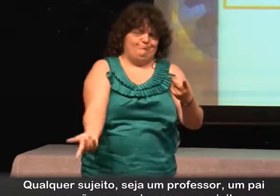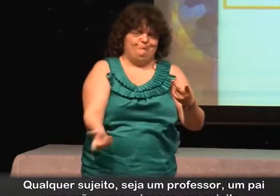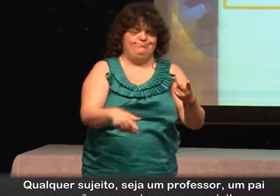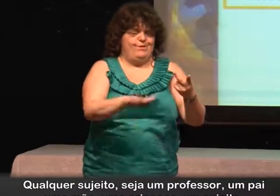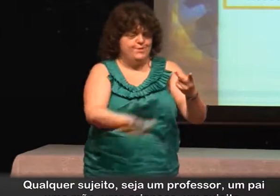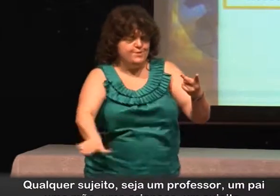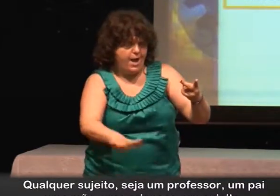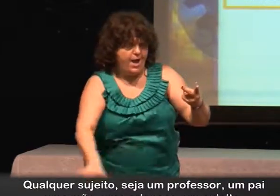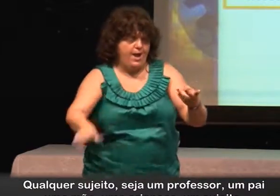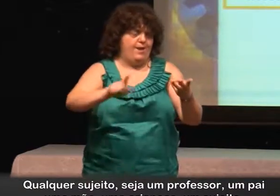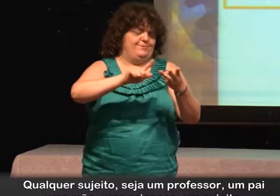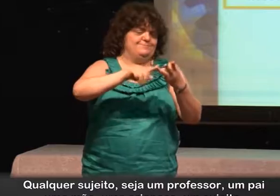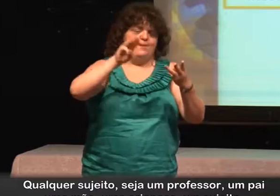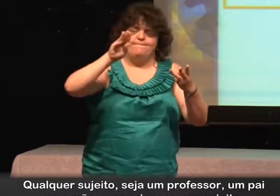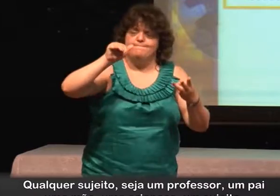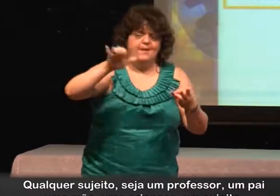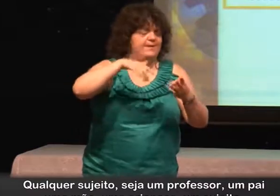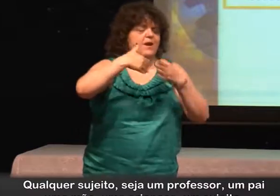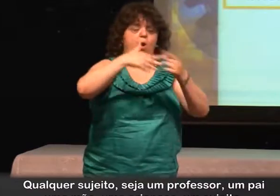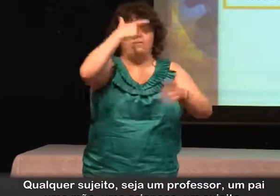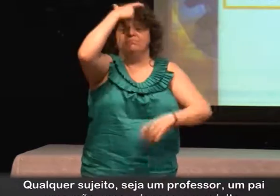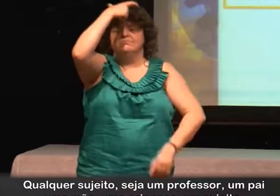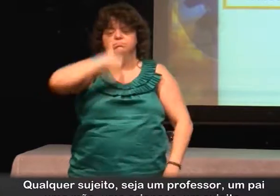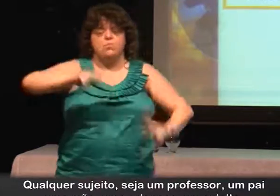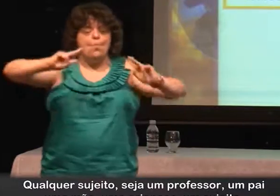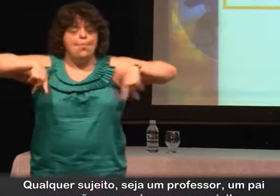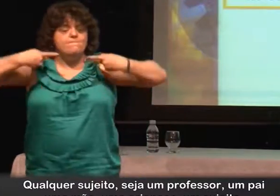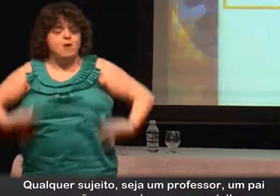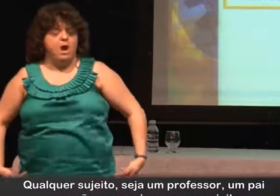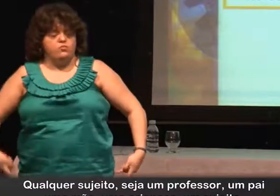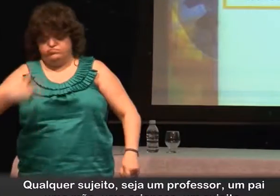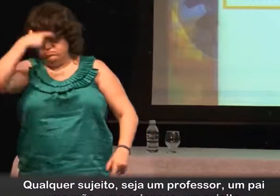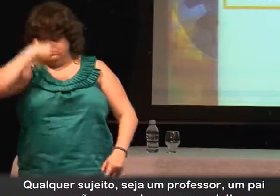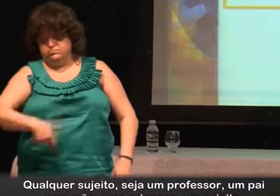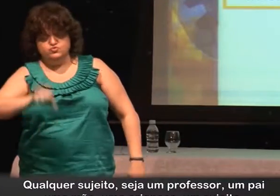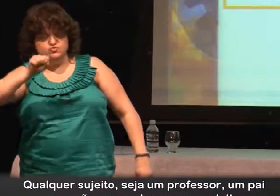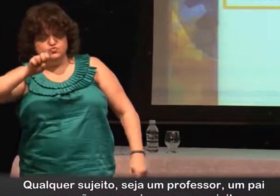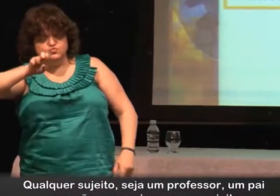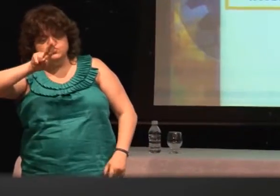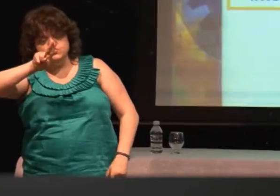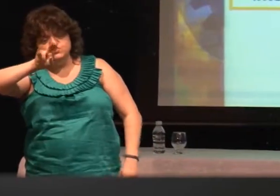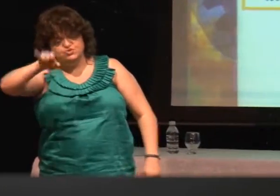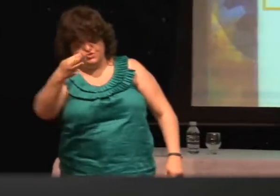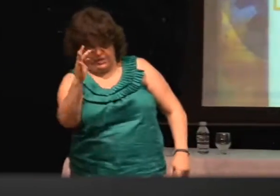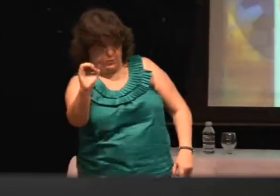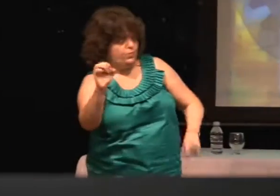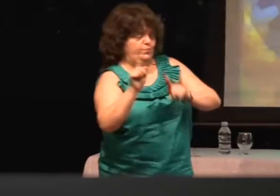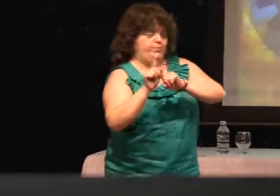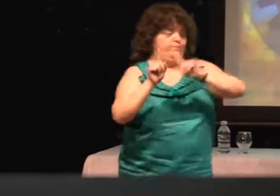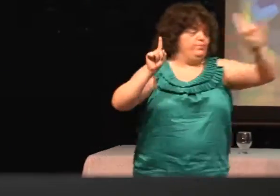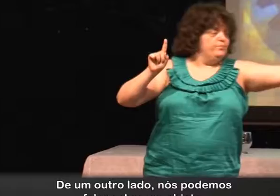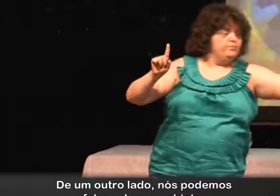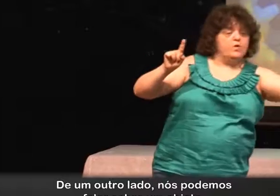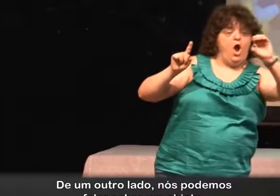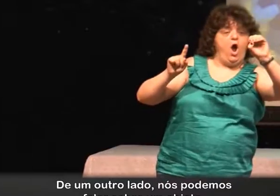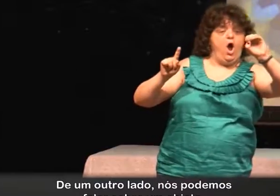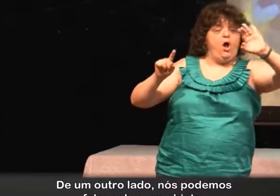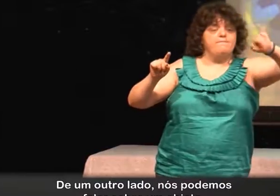professor, seja uma criança, um pai, uma mãe, um personagem, um sujeito. Do outro lado,